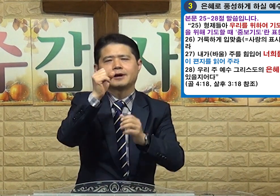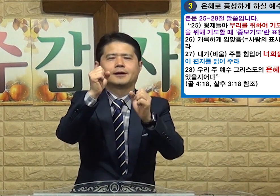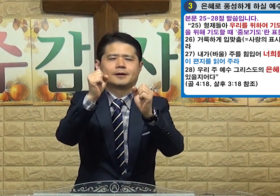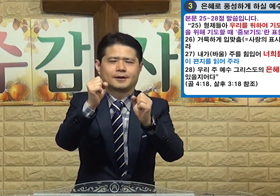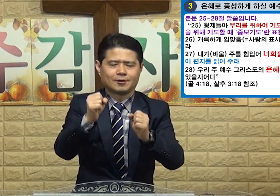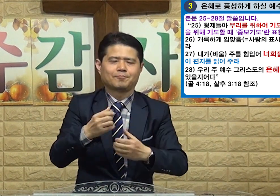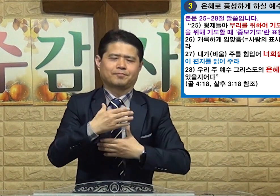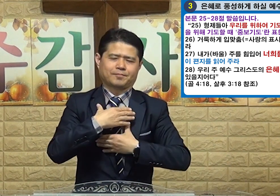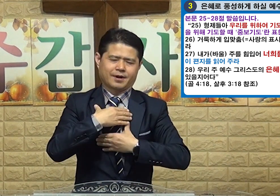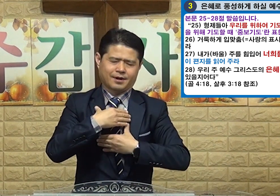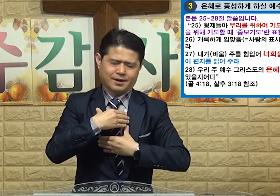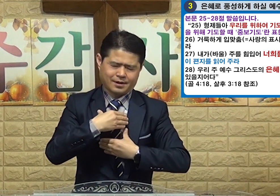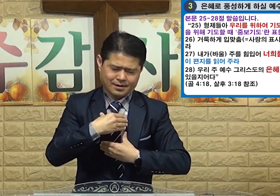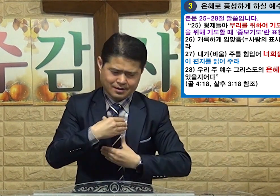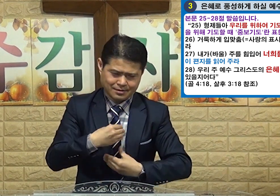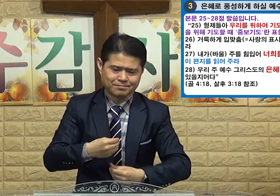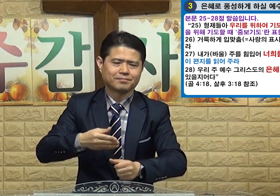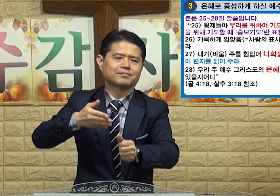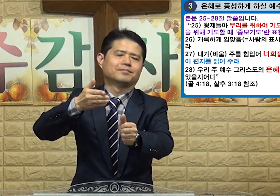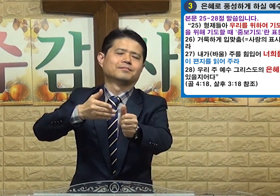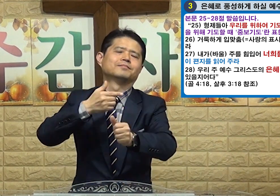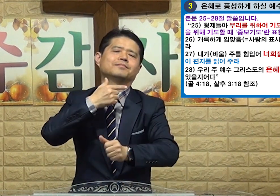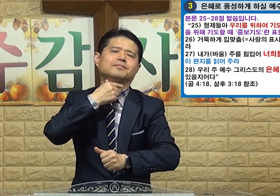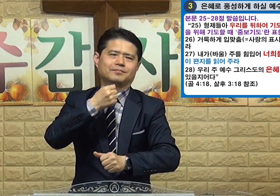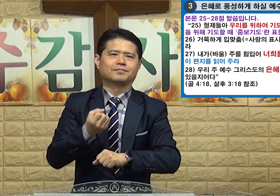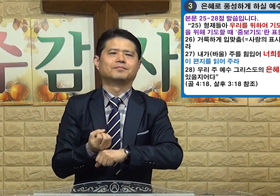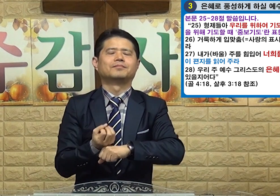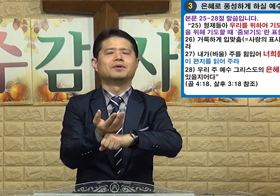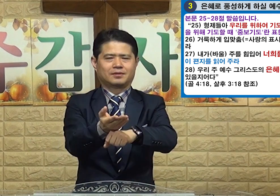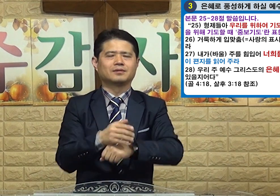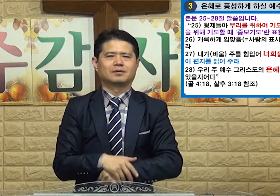감사함을 가지고 여러분들이 평안하게 생활하시길 바랍니다.